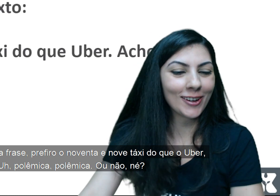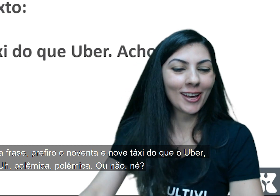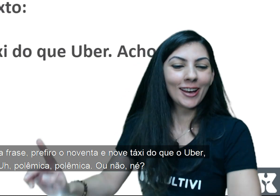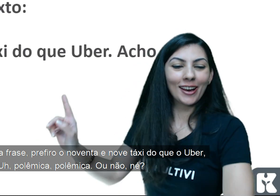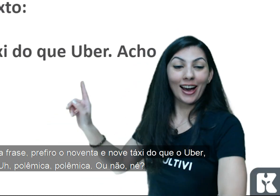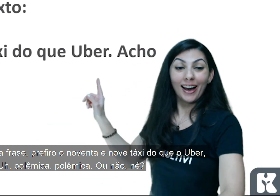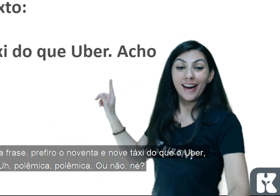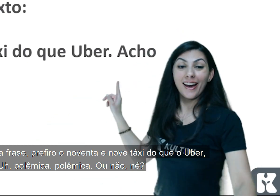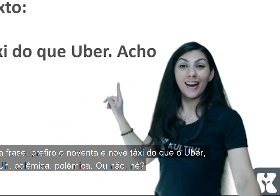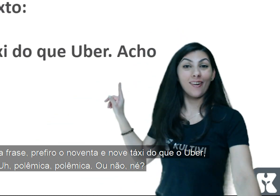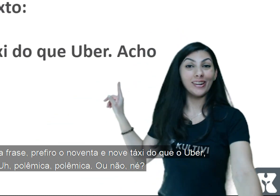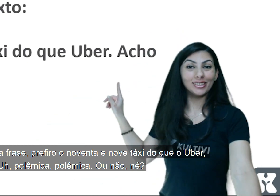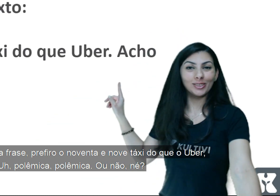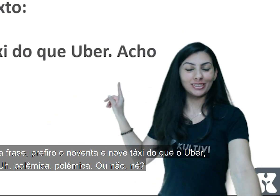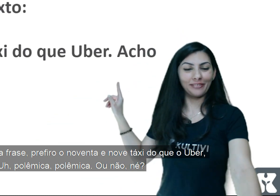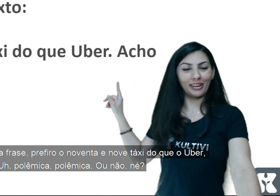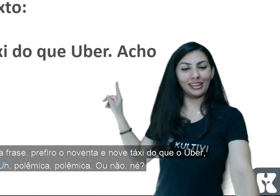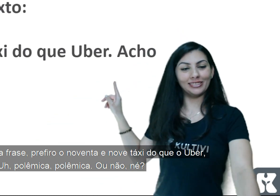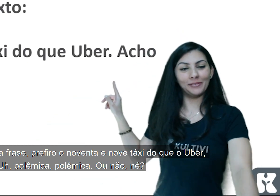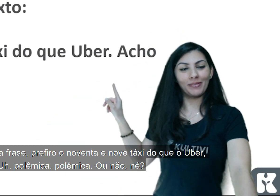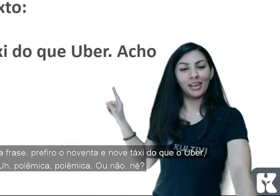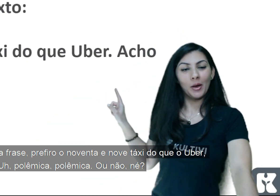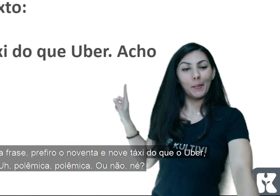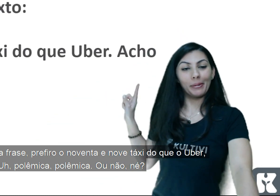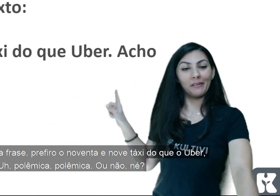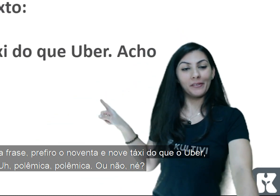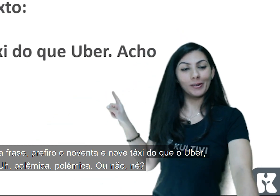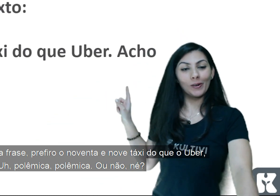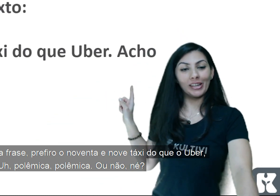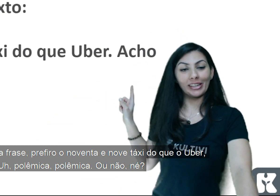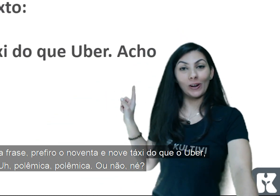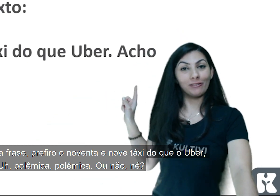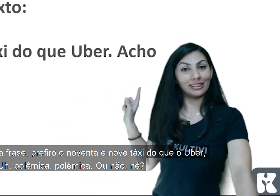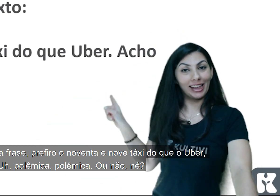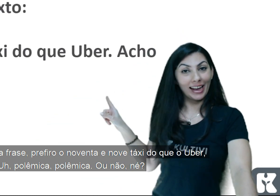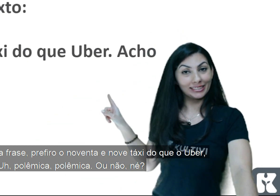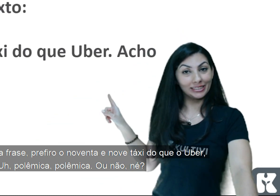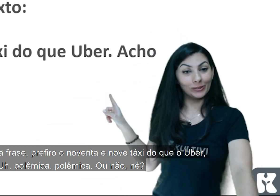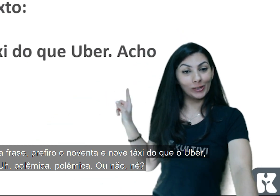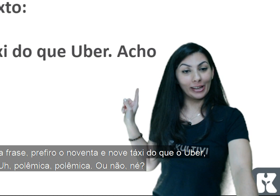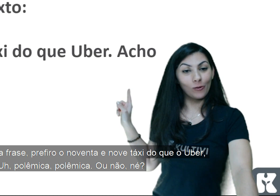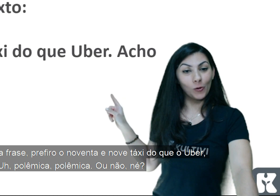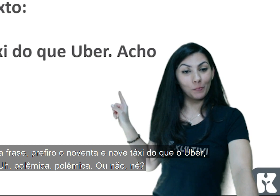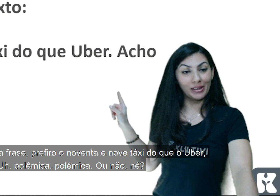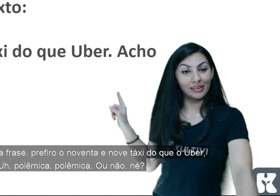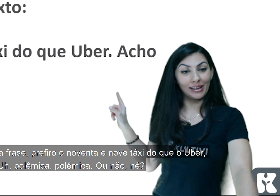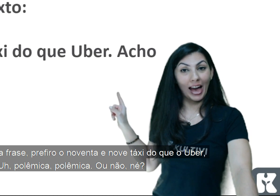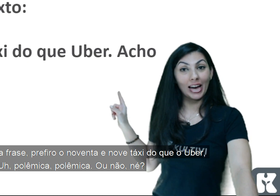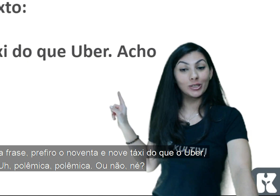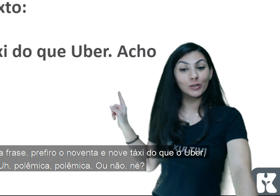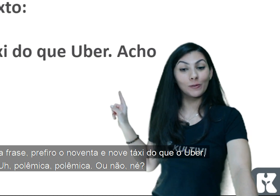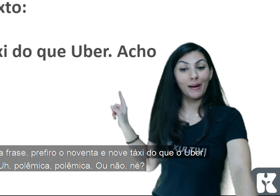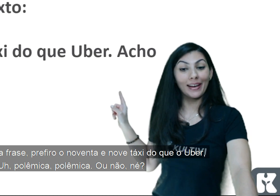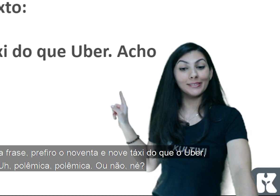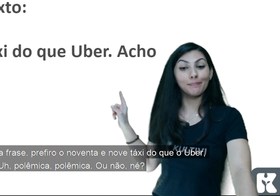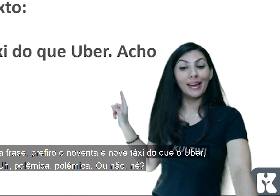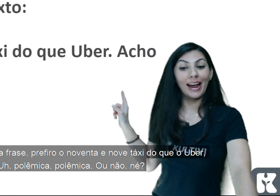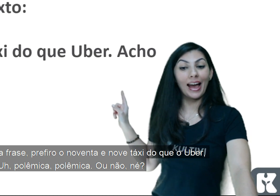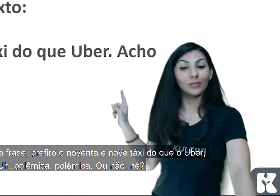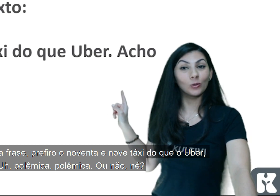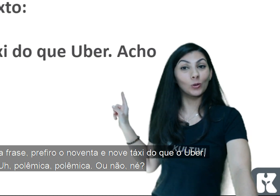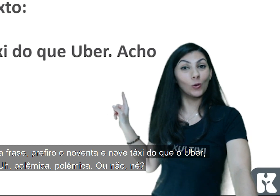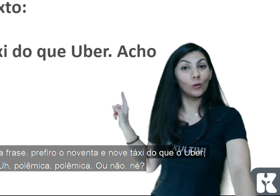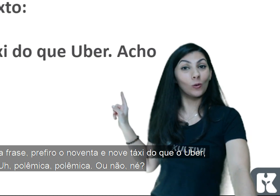Ah, olha só essa frase Prefiro 99 táxi do que Uber Acho mais